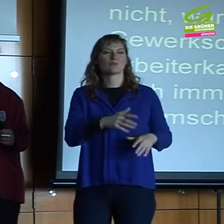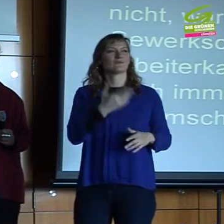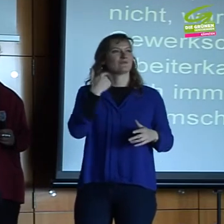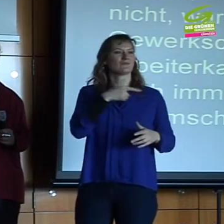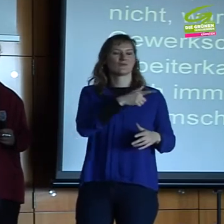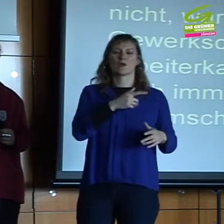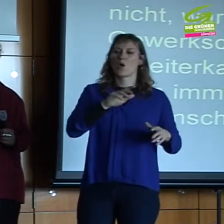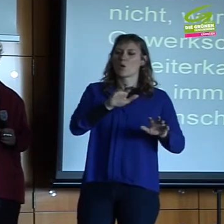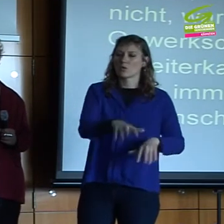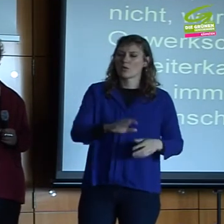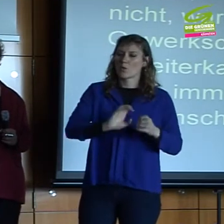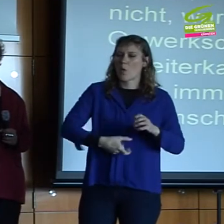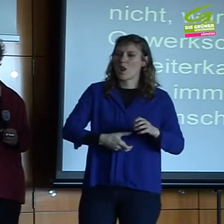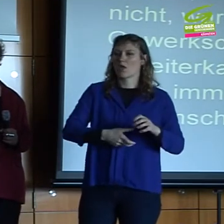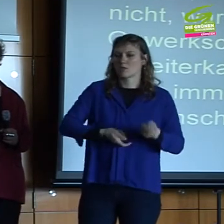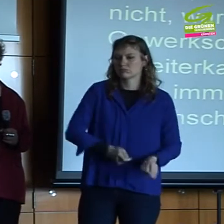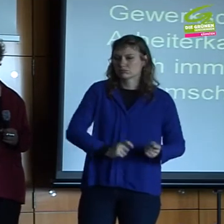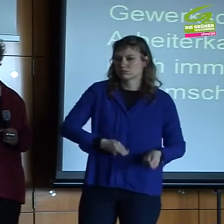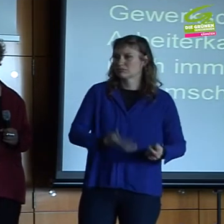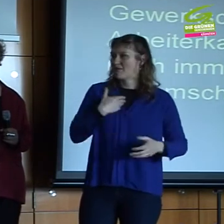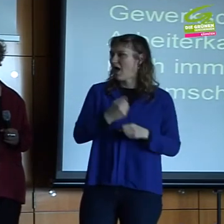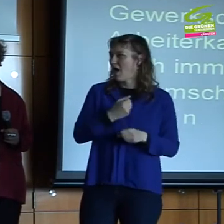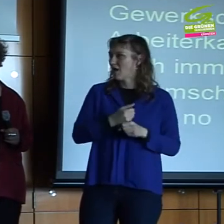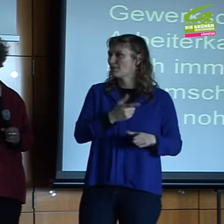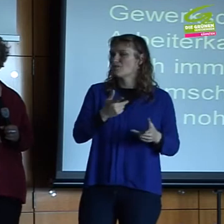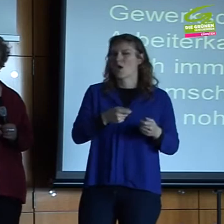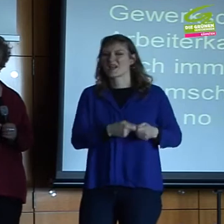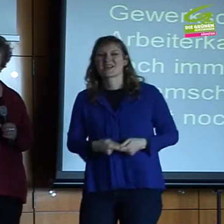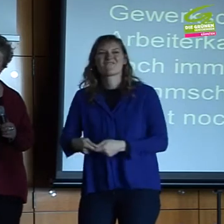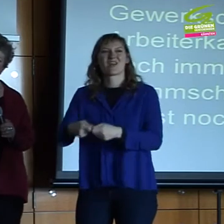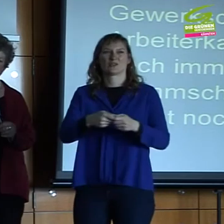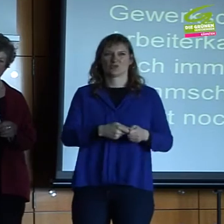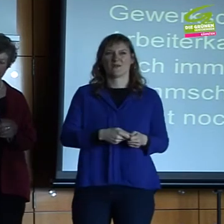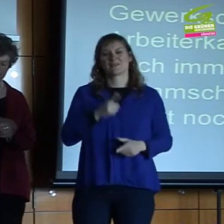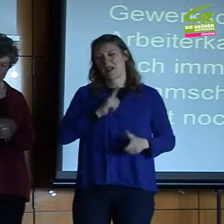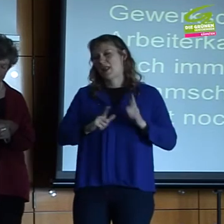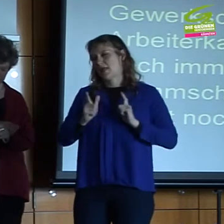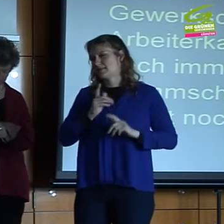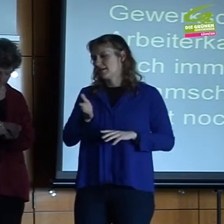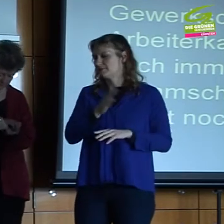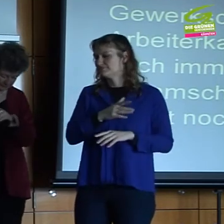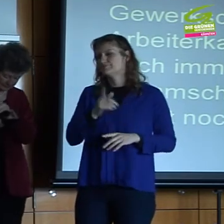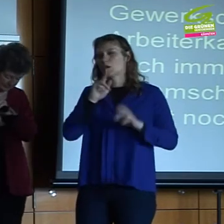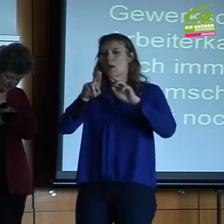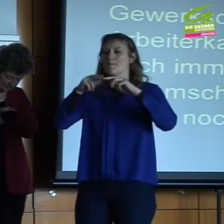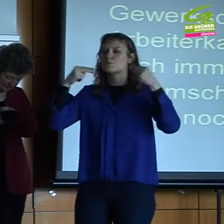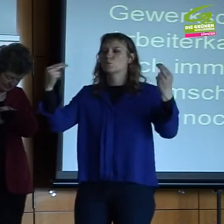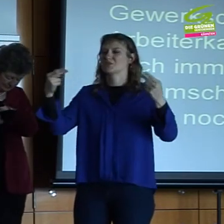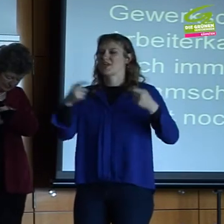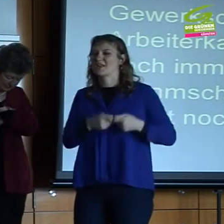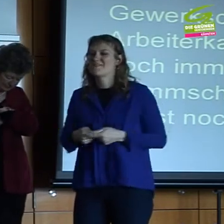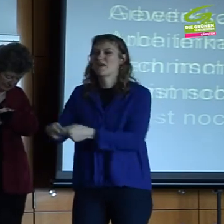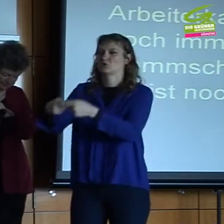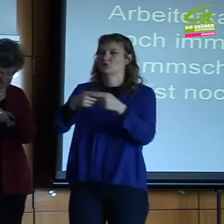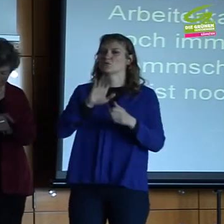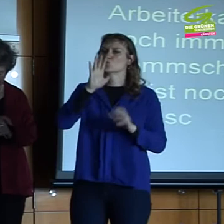schweißüberströmten Kohlenarbeiter irgendwo in der Luft. Die Gewerkschaft ist leider, das muss man wirklich sagen, und zwar die Bundesgewerkschaft, in